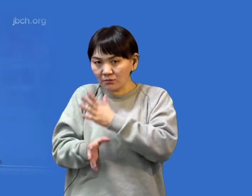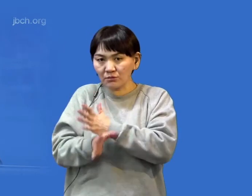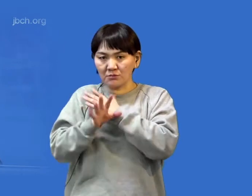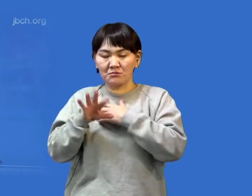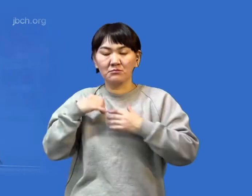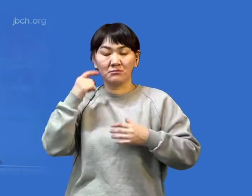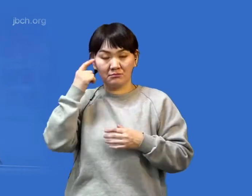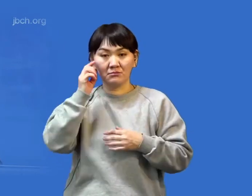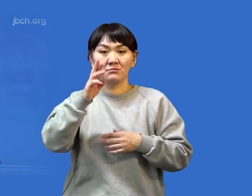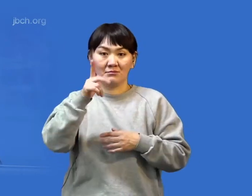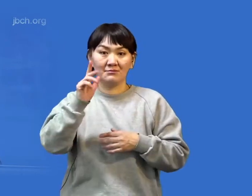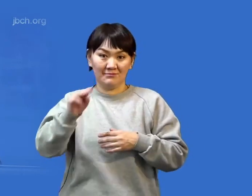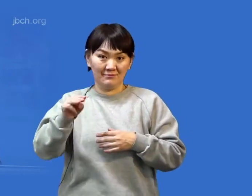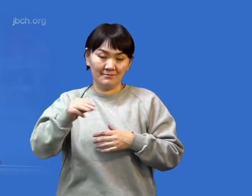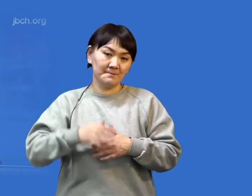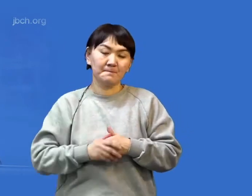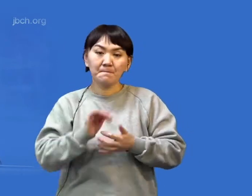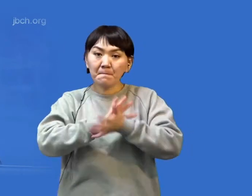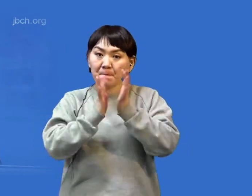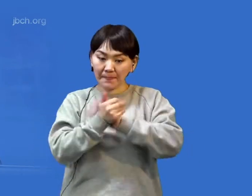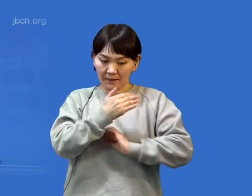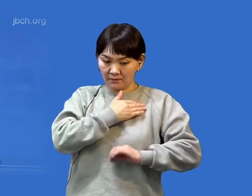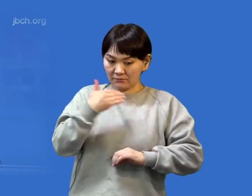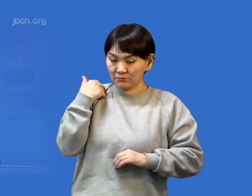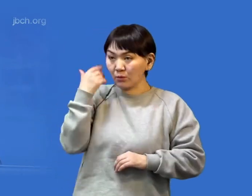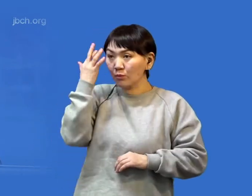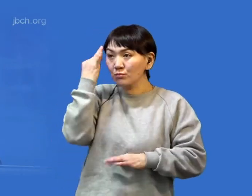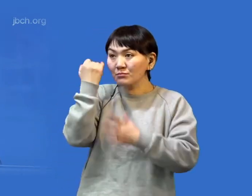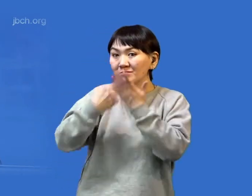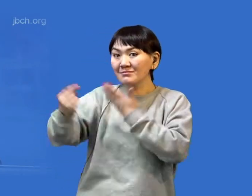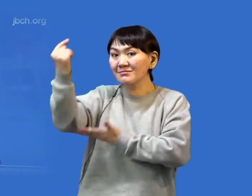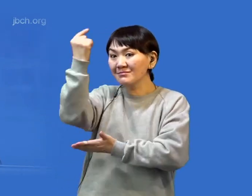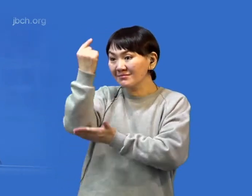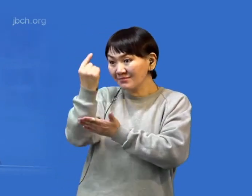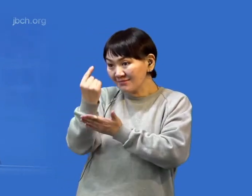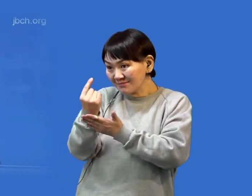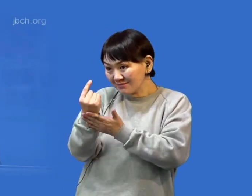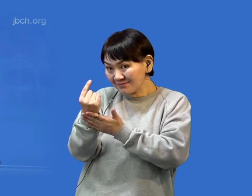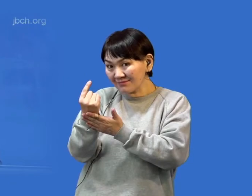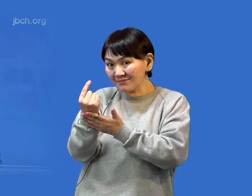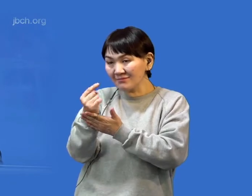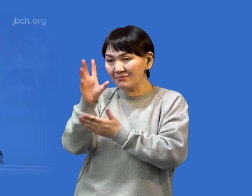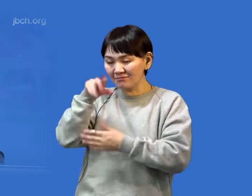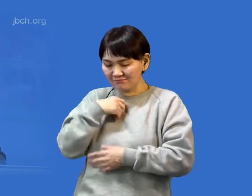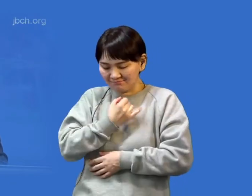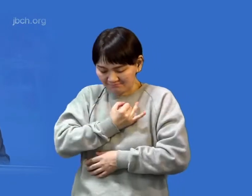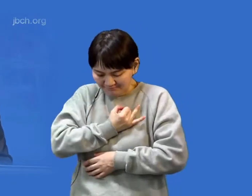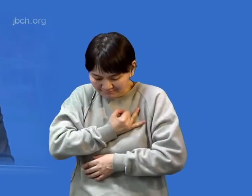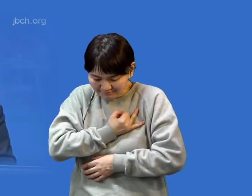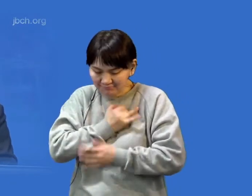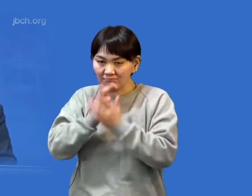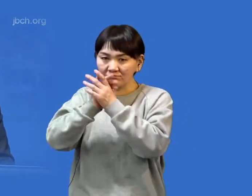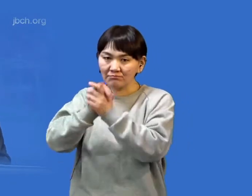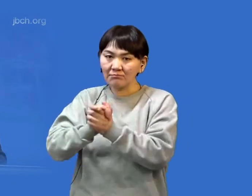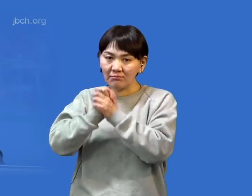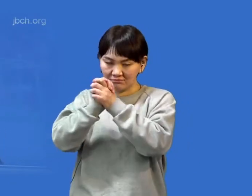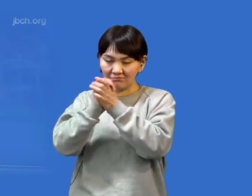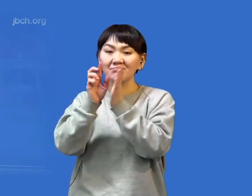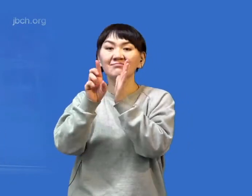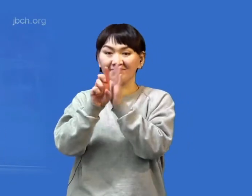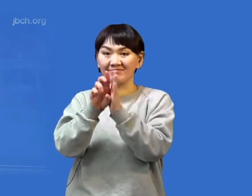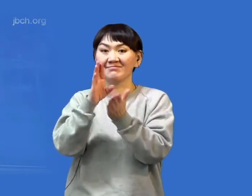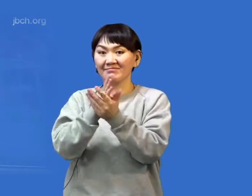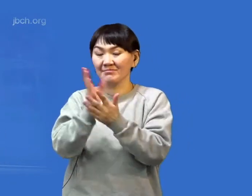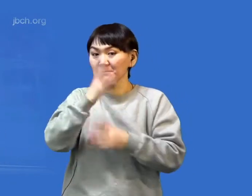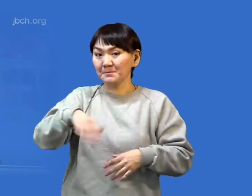эзэн ирнэ гэдэг нь түүнд итгэж бид нар найдаж болохоор байна. Бид өхөн